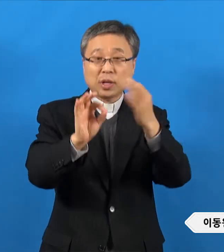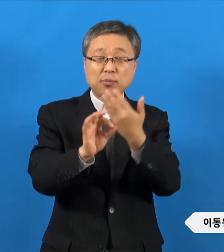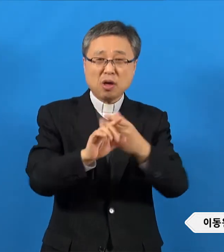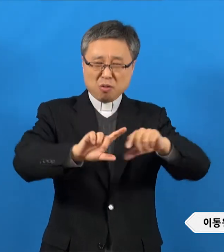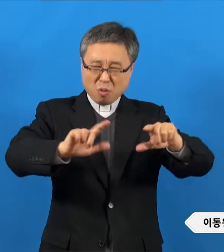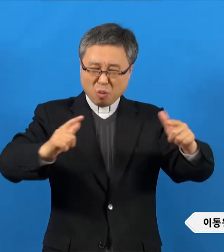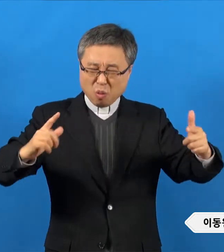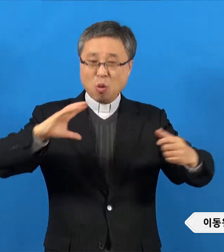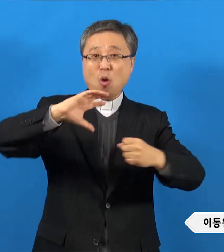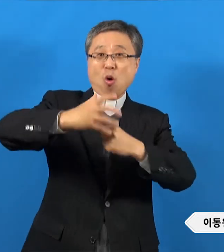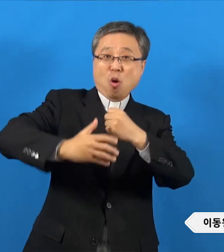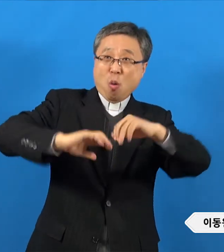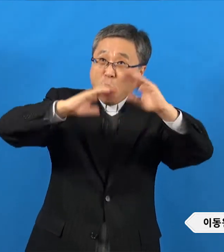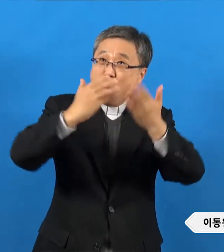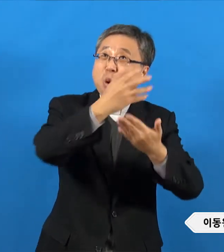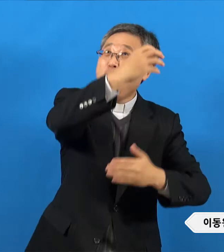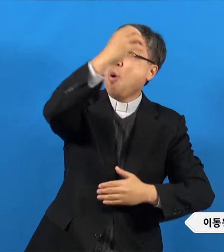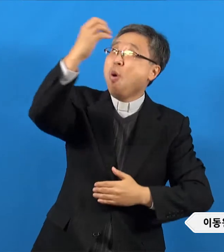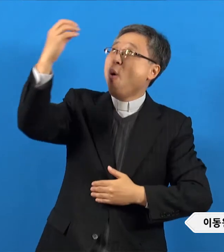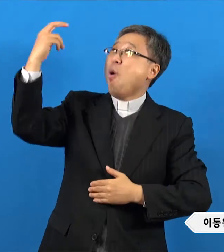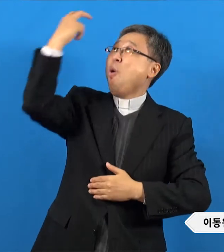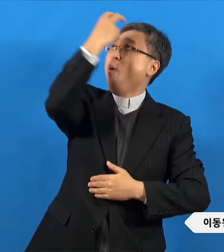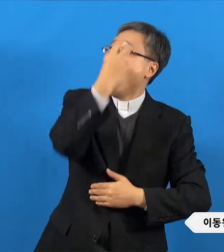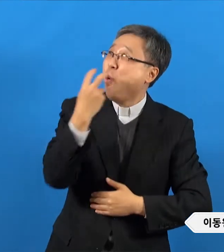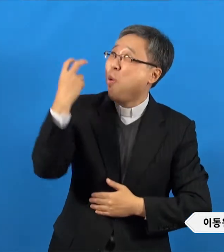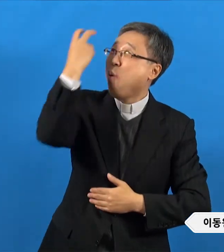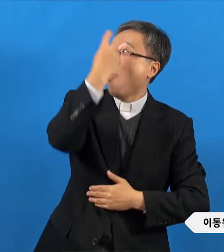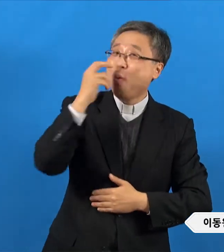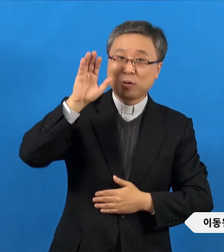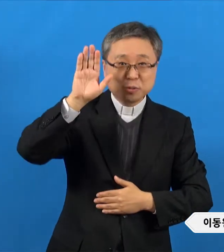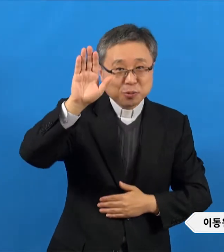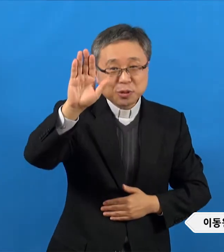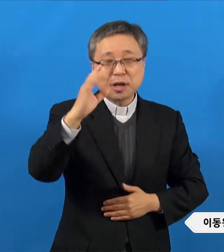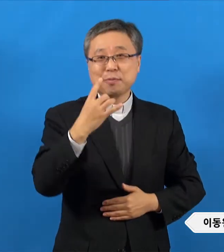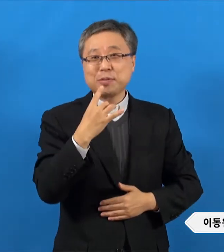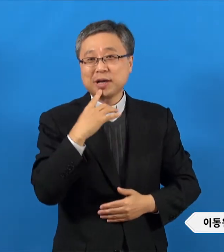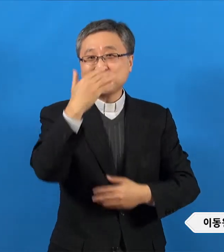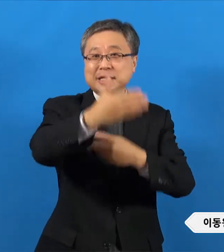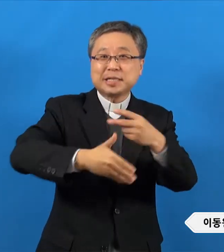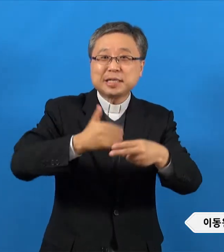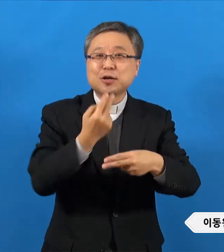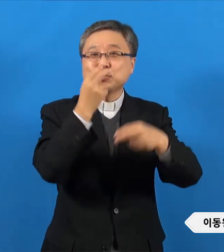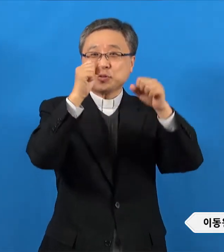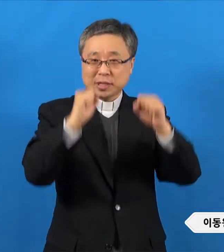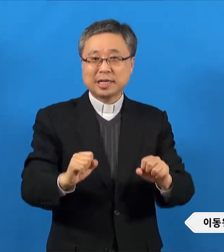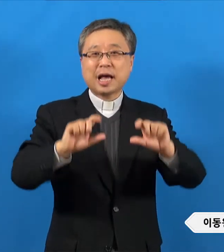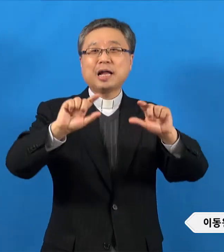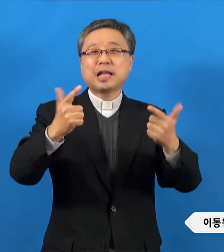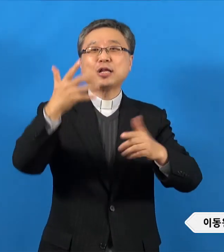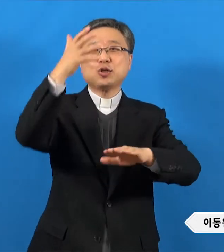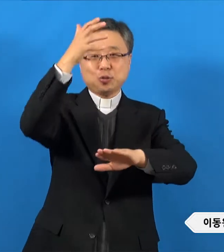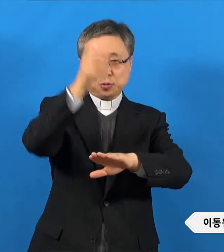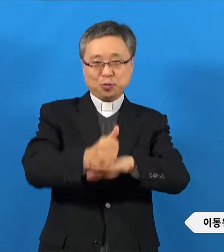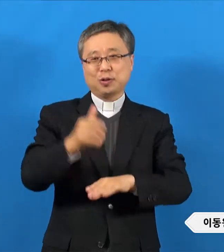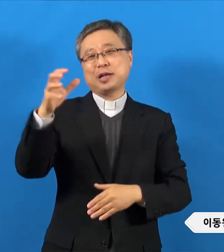행성과 별들을 다 탐색한 후에라야 신은 존재하지 않는다라는 결론을 내리게 될 것입니다. 그렇기